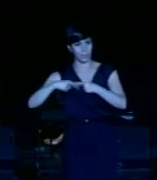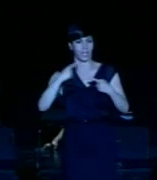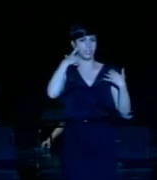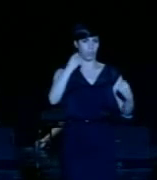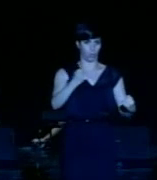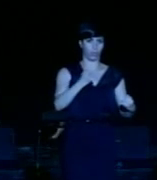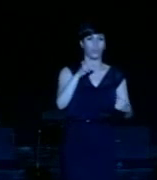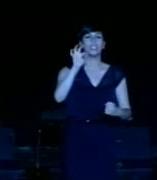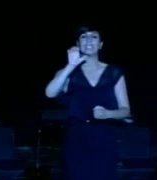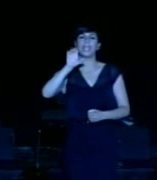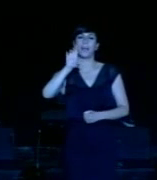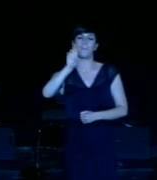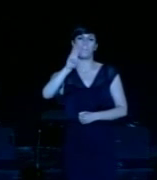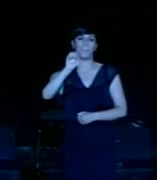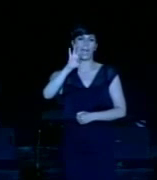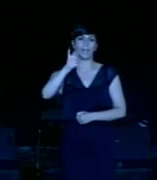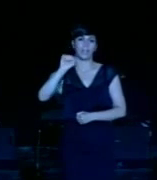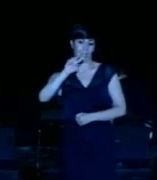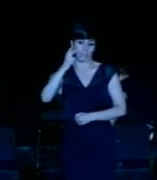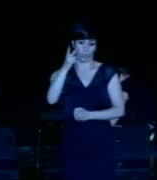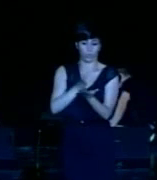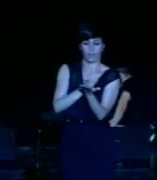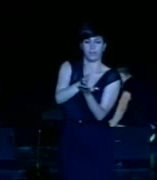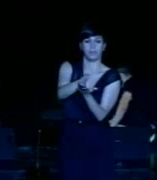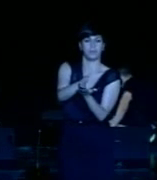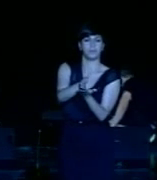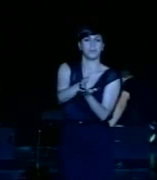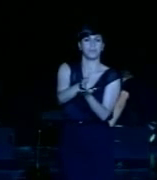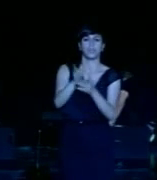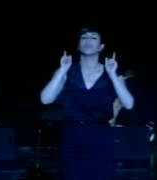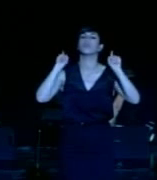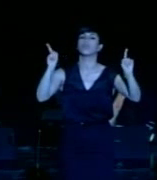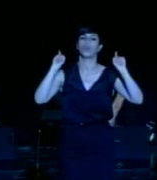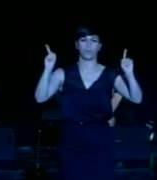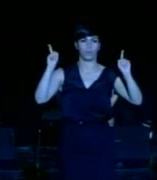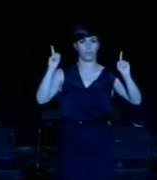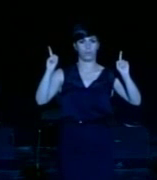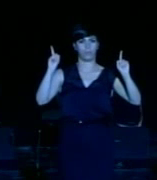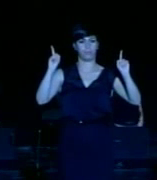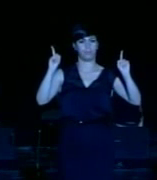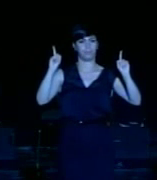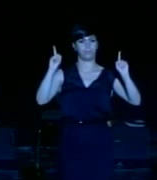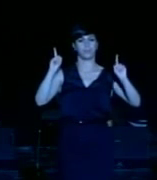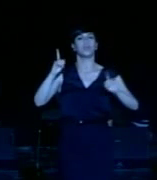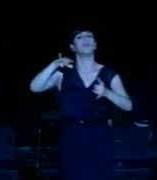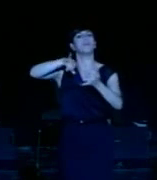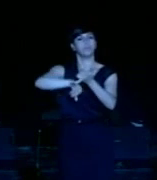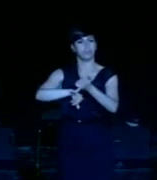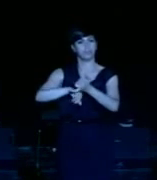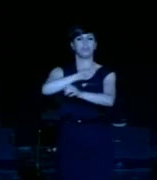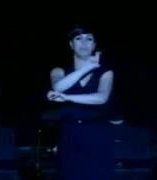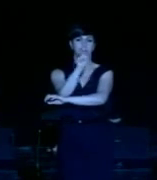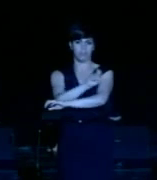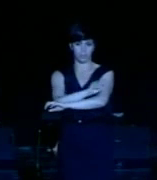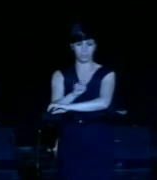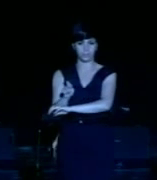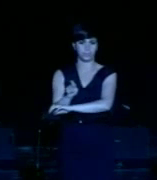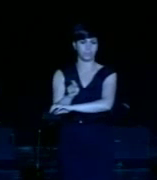familiares. Sepata, solamente la pueden realizar en las ceremonias y rituales matrimoniales,